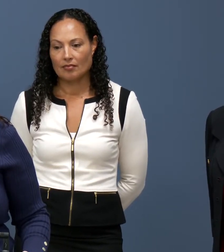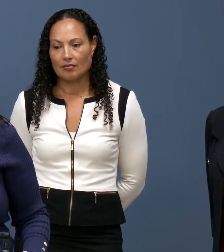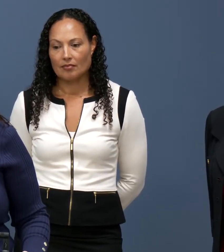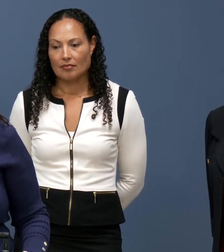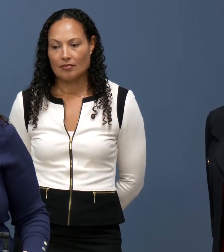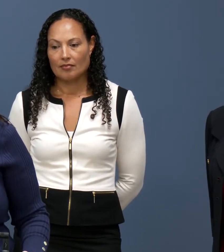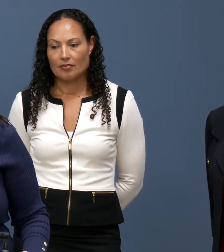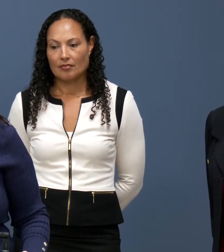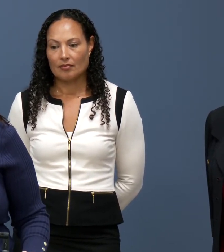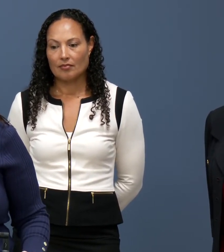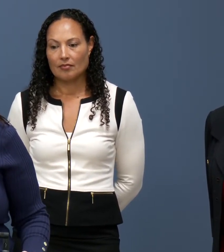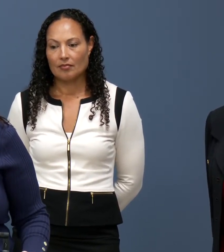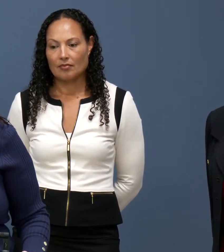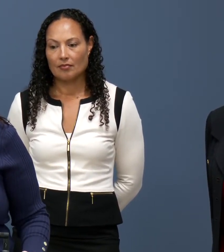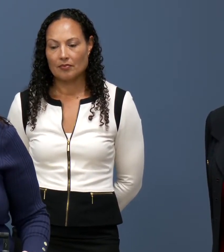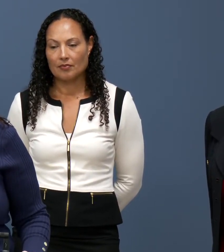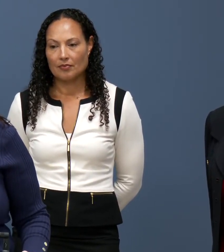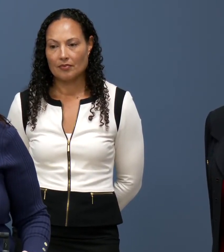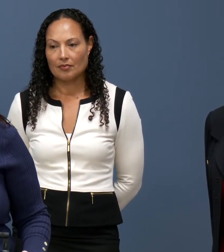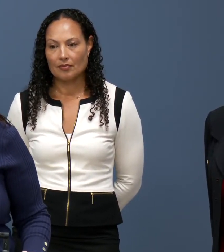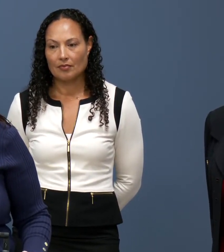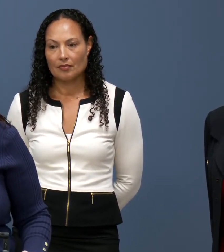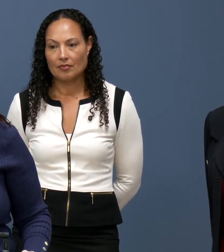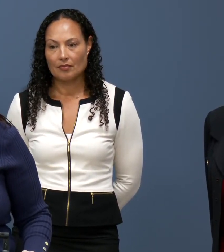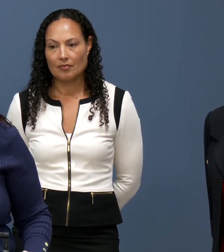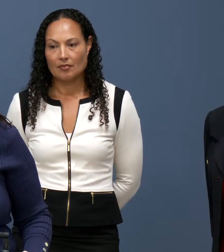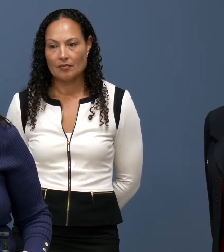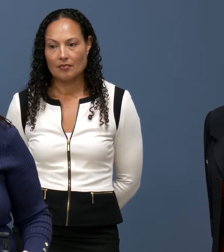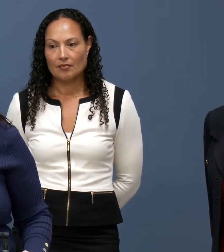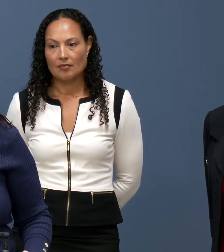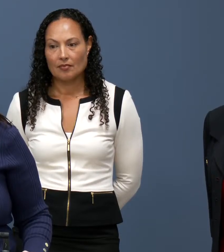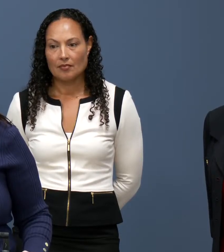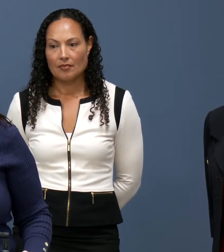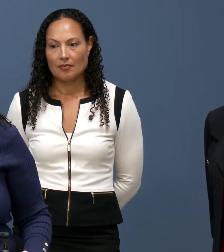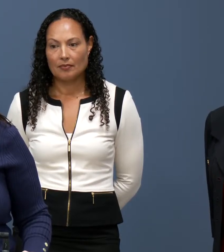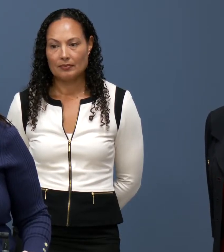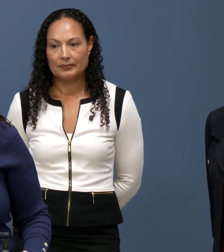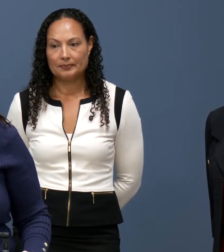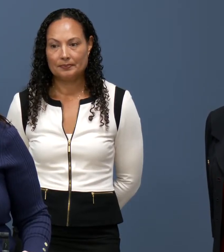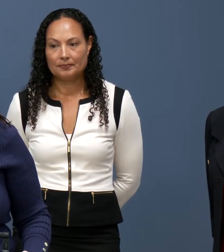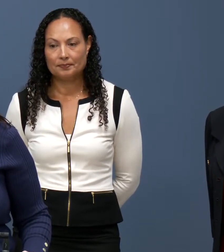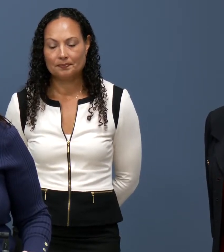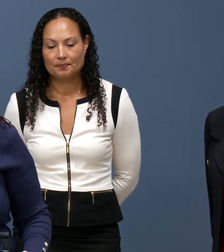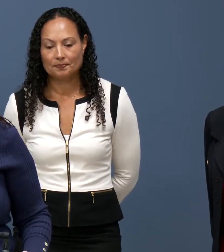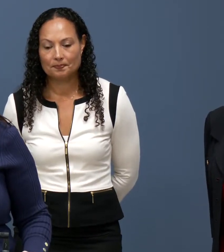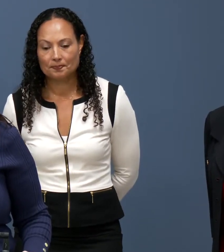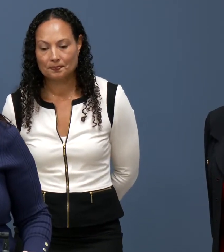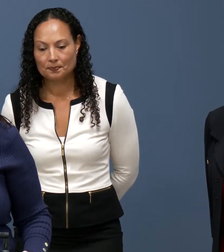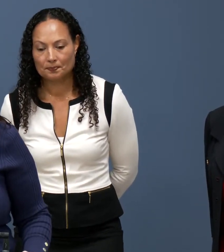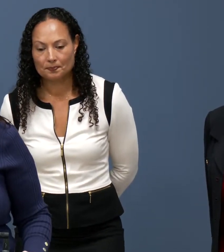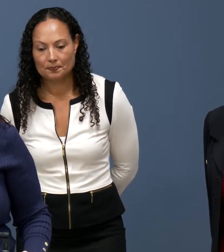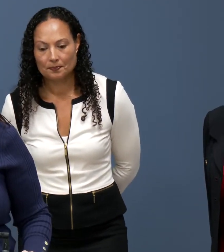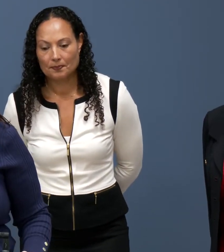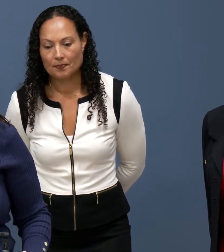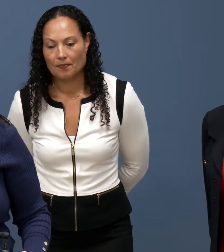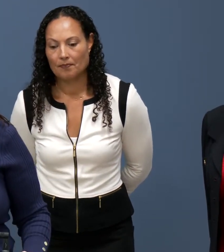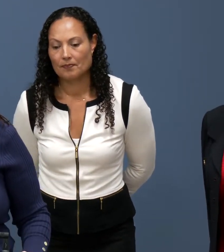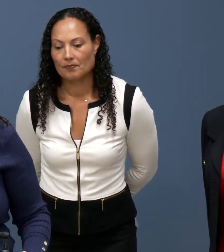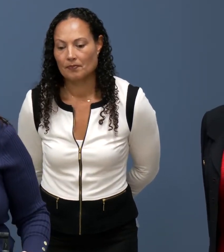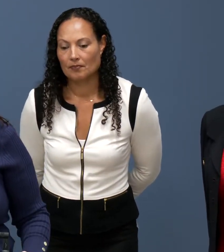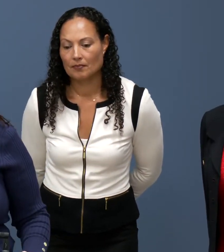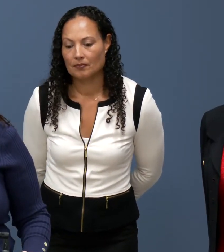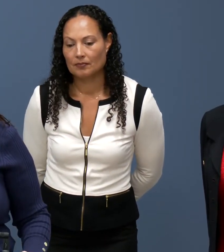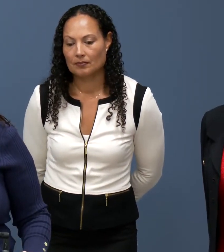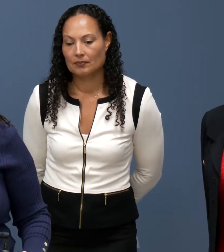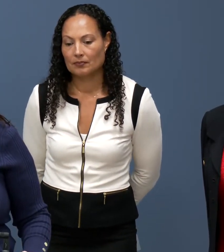plazo y ha avanzado considerablemente en sus objetivos a largo plazo. A lo largo del proceso, se